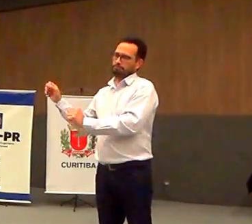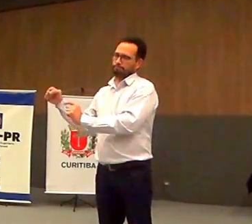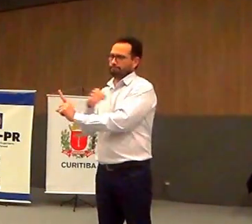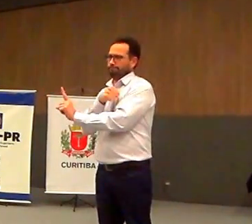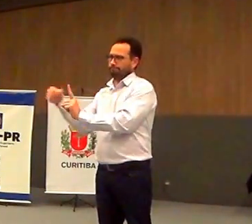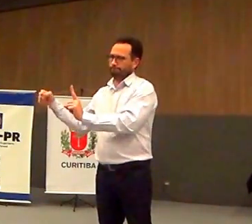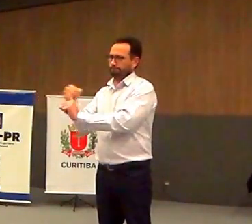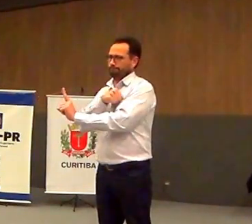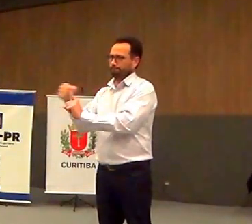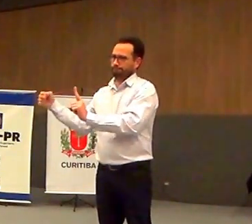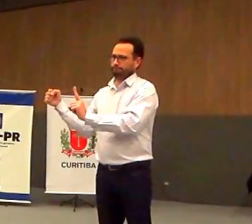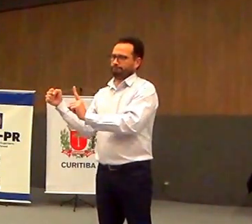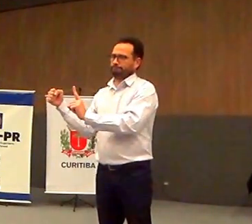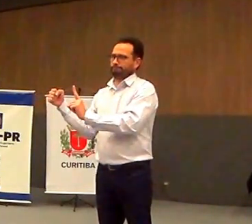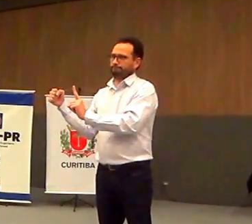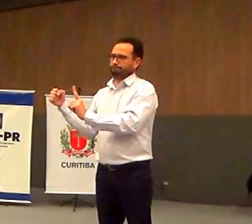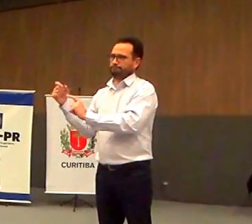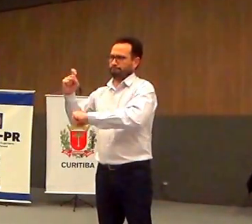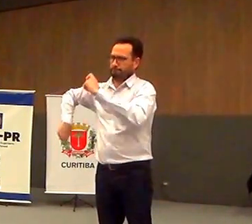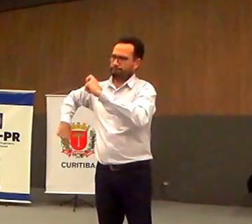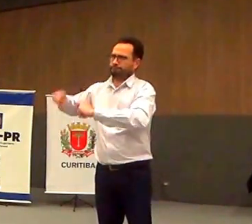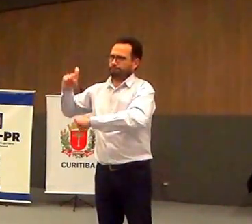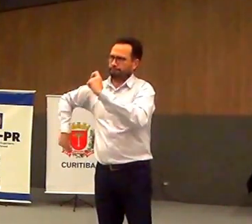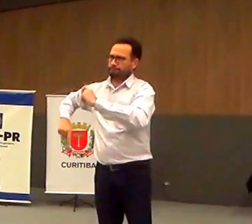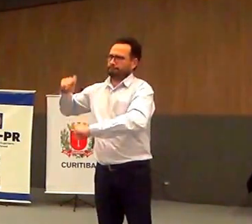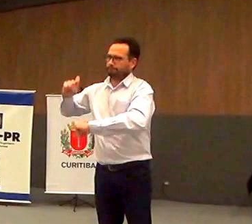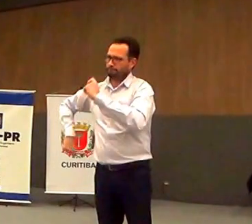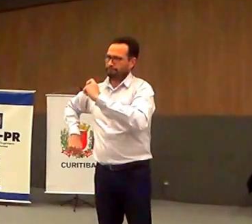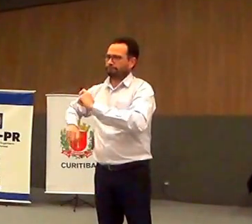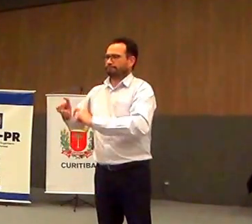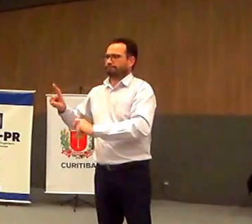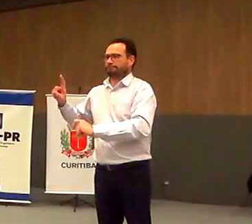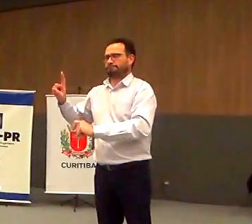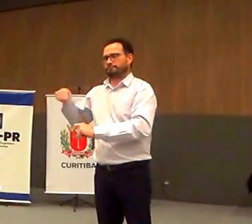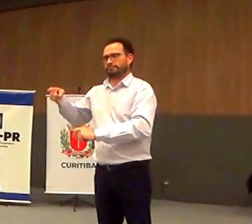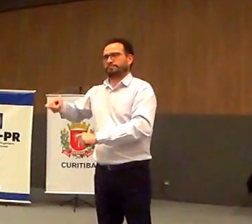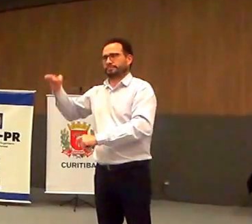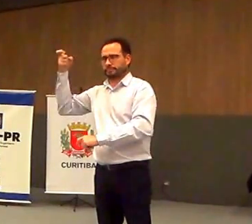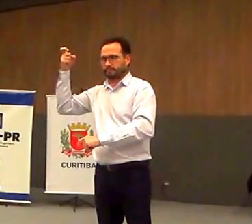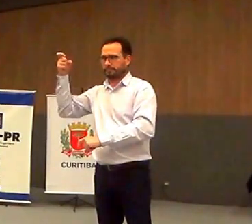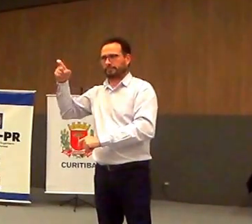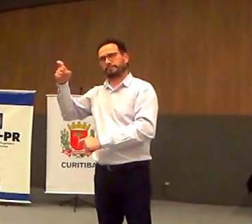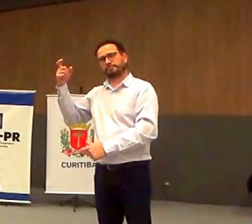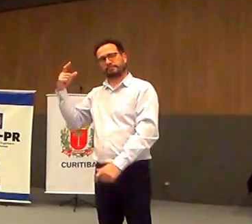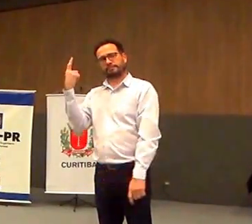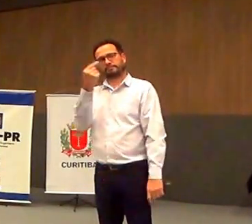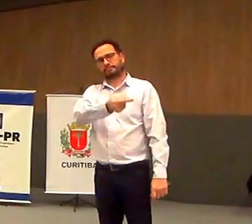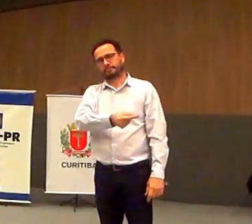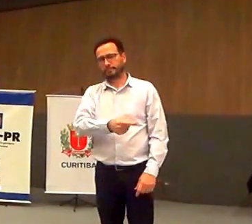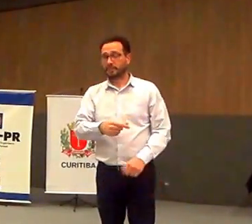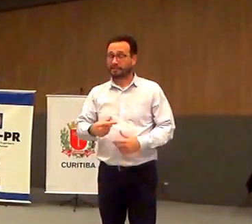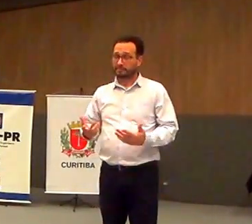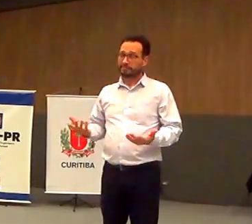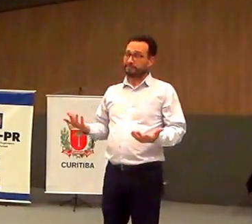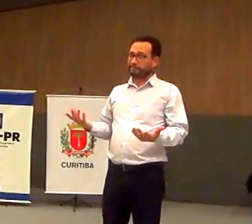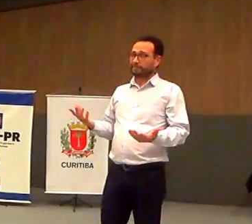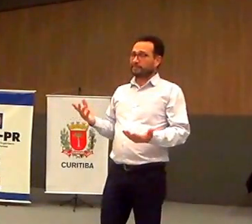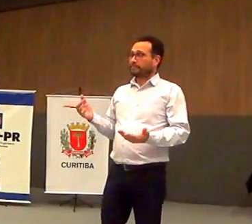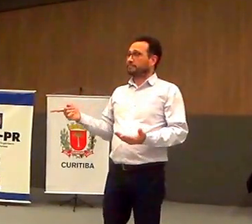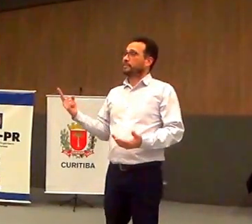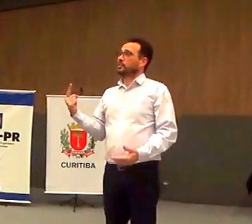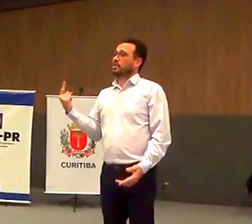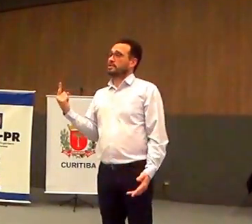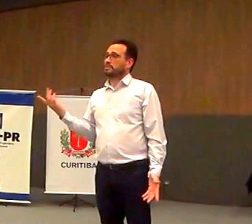de ser assaltado, enfim, sofrer algum tipo de violência, então a pastoral acaba sendo também esse apoio, esse conforto junto